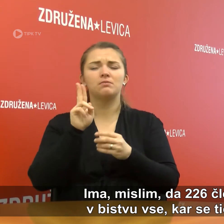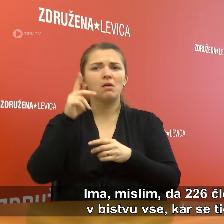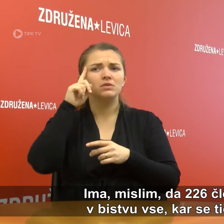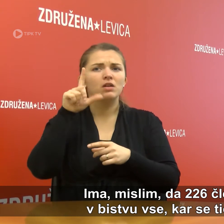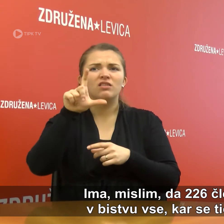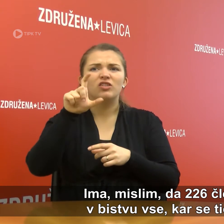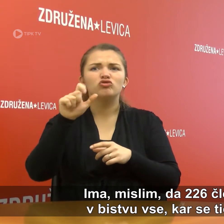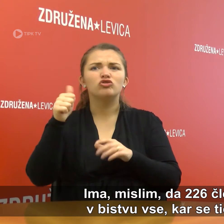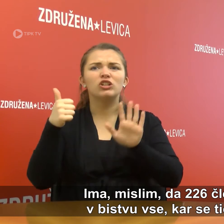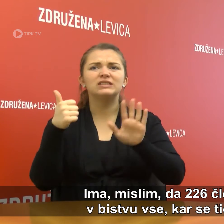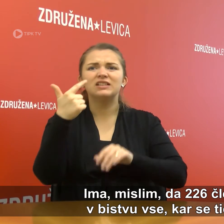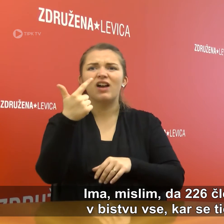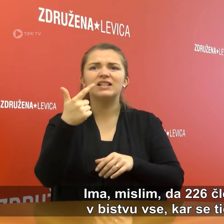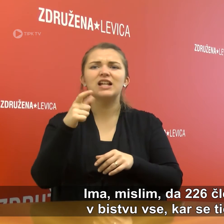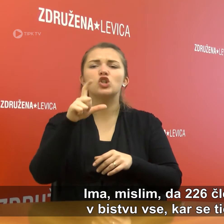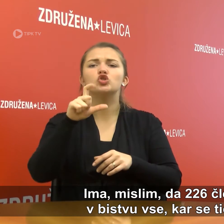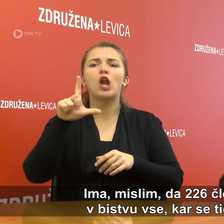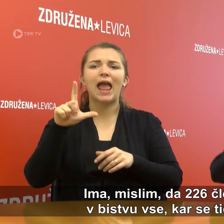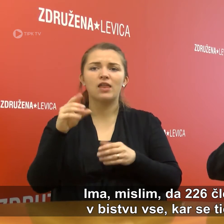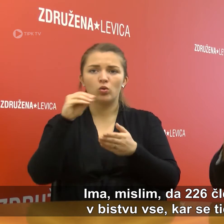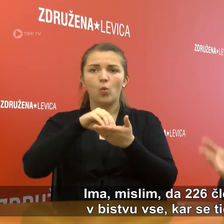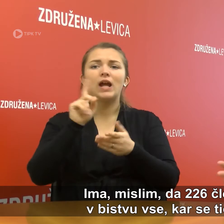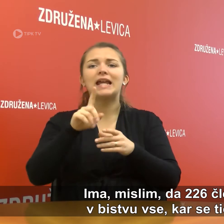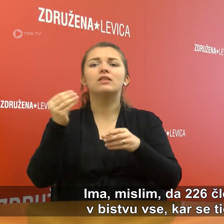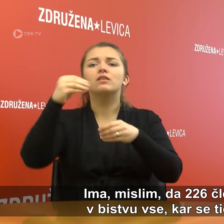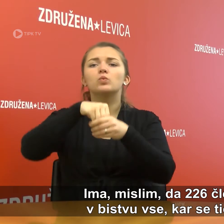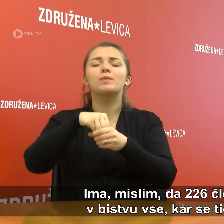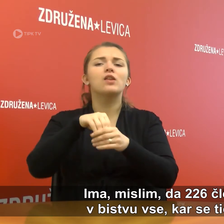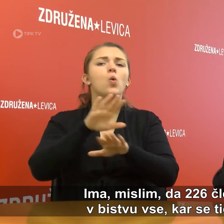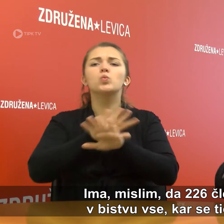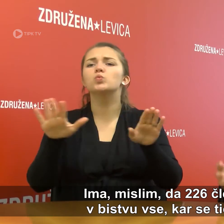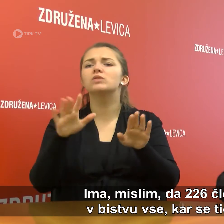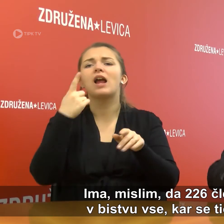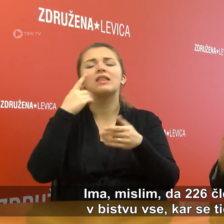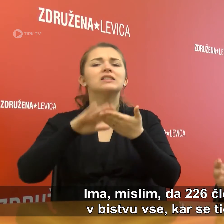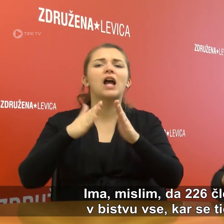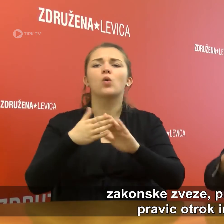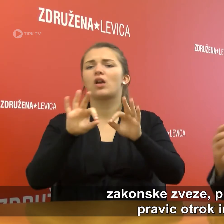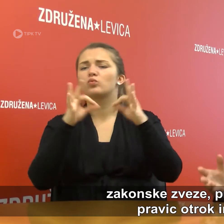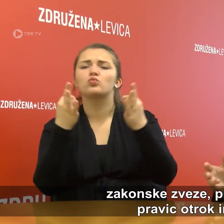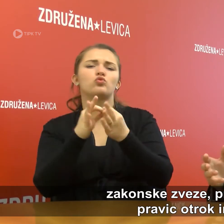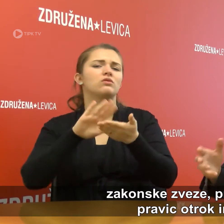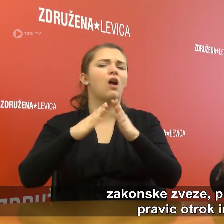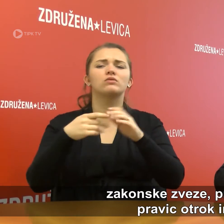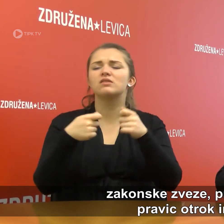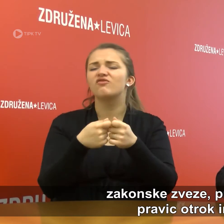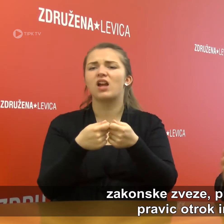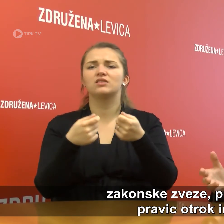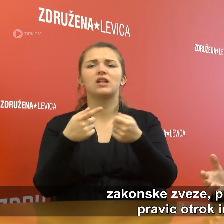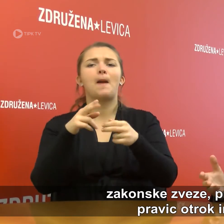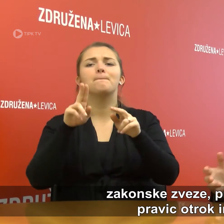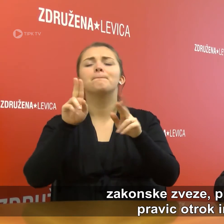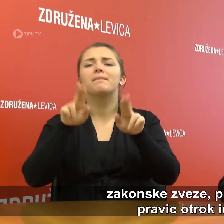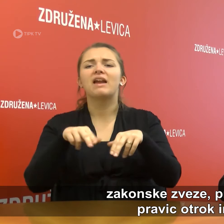da 226 členov in opredeljuje v bistvu vse, kar se tiče zakona, družine, zakonske zveze,